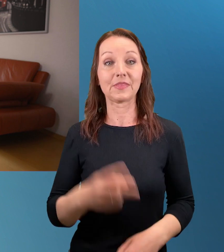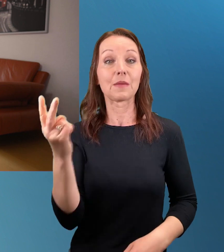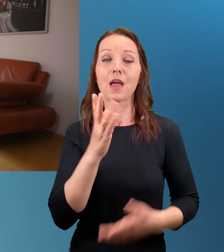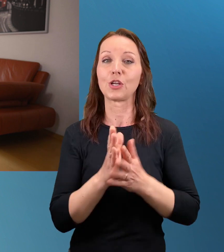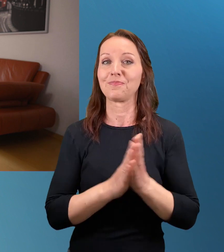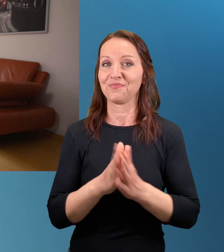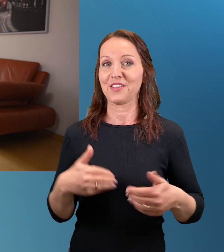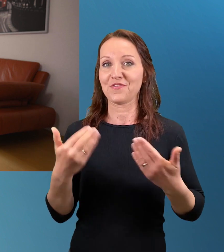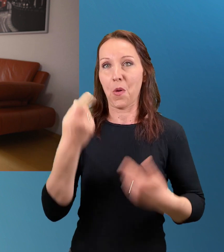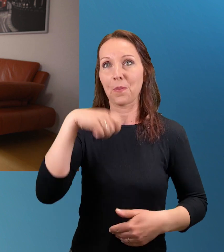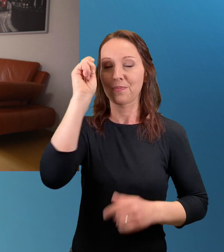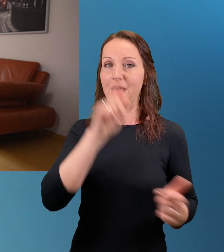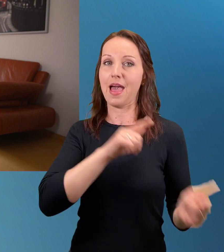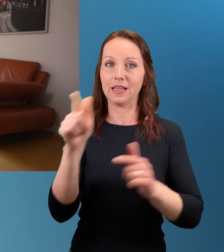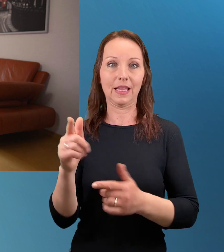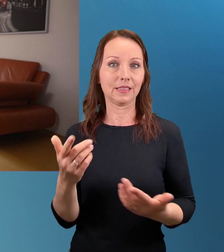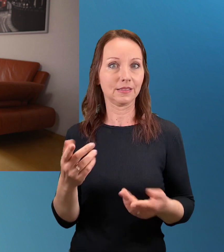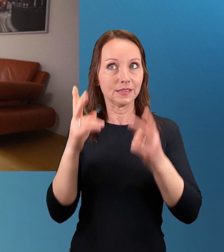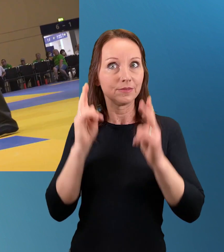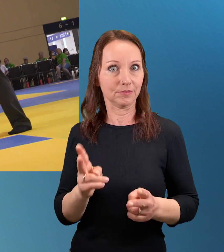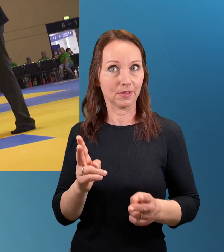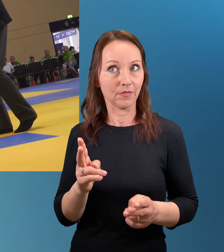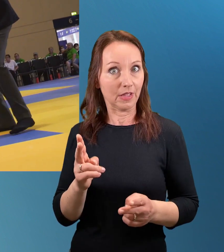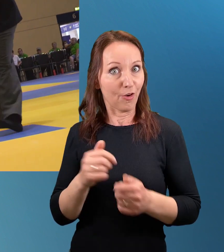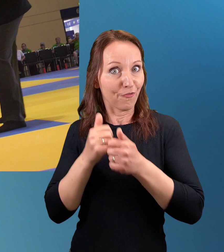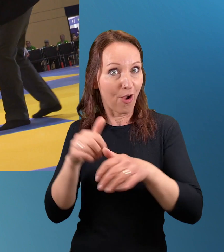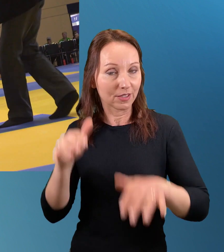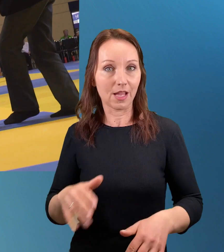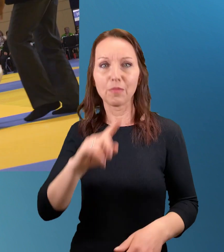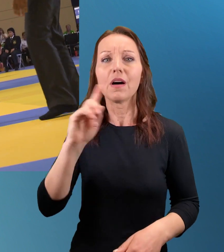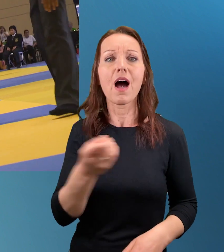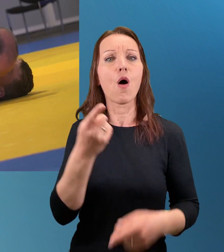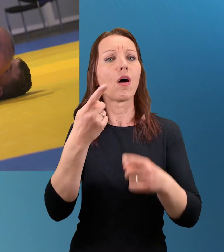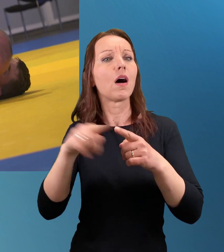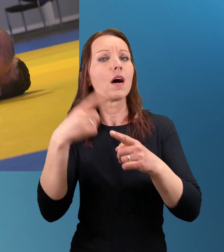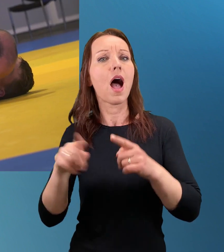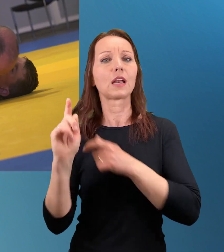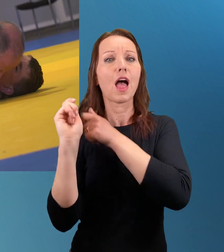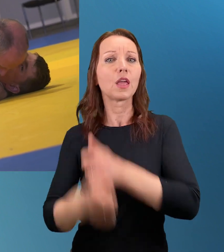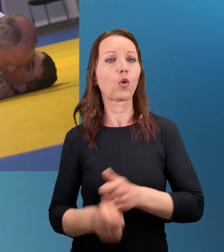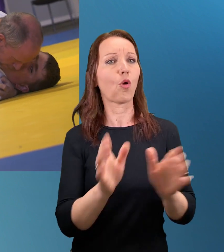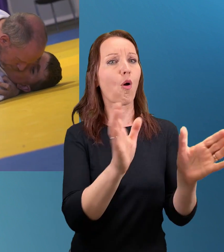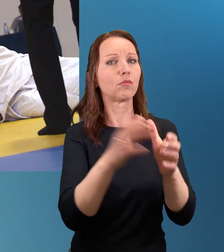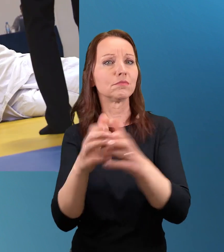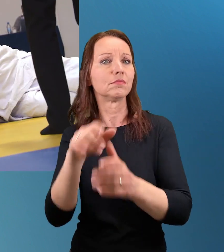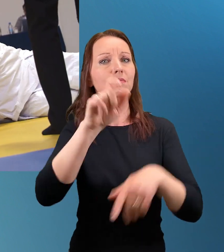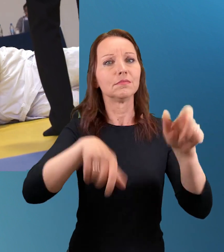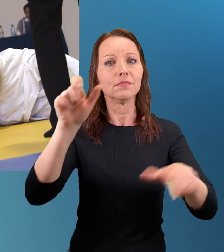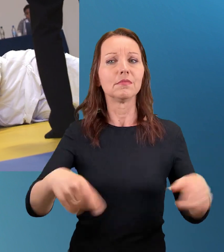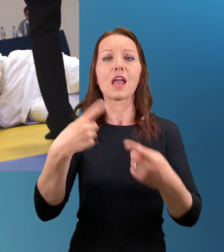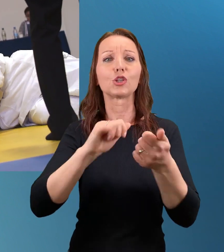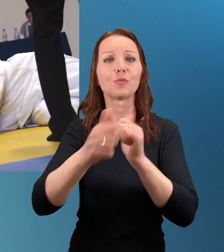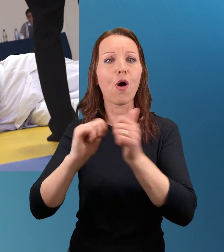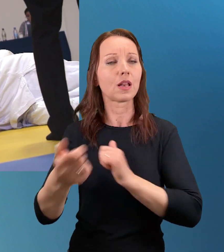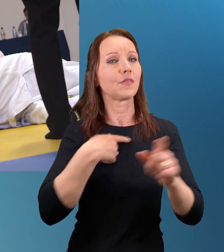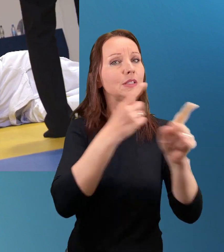Berlin, weil da steckt ja richtig was hinten dran. Auch die Begegnung mit der anderen Judo-Kasse oder mit der anderen Sportler. Jetzt wollen wir halt